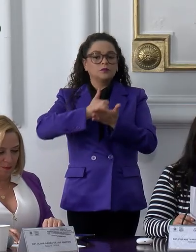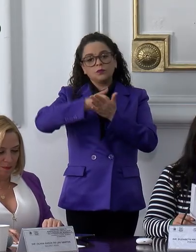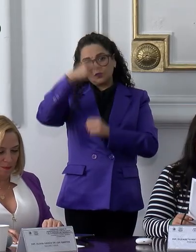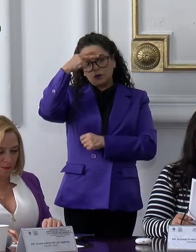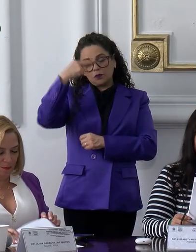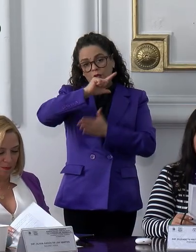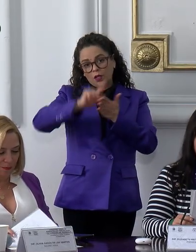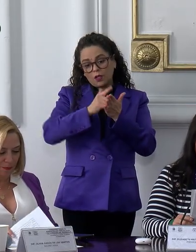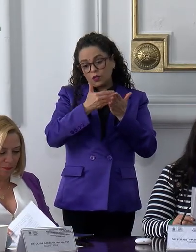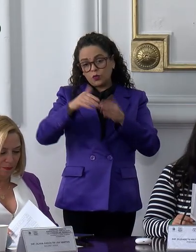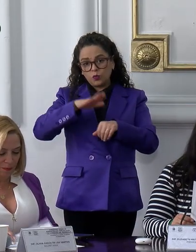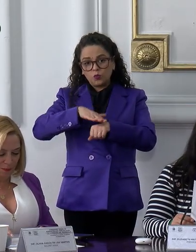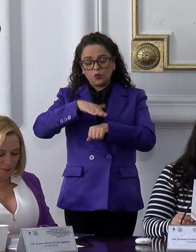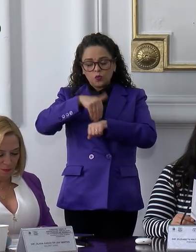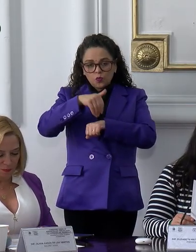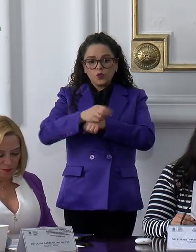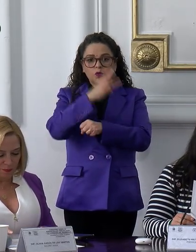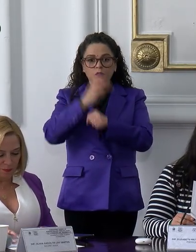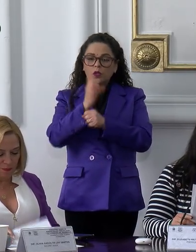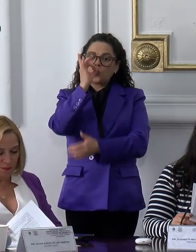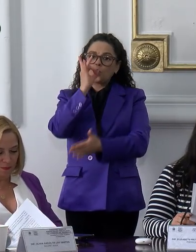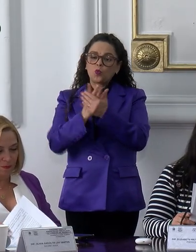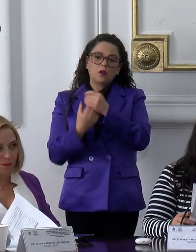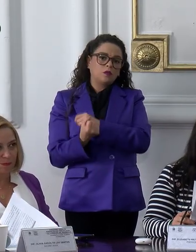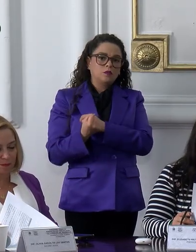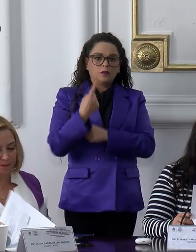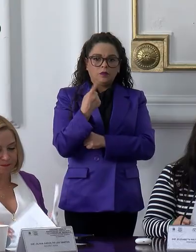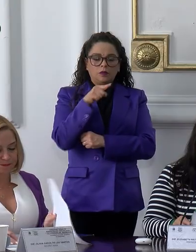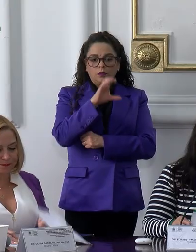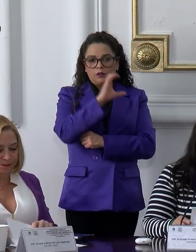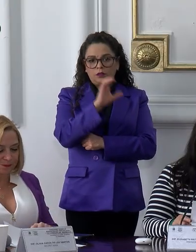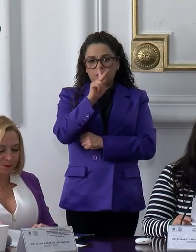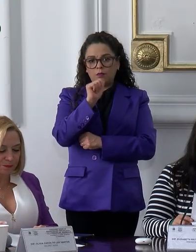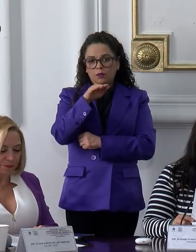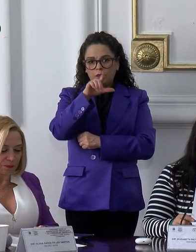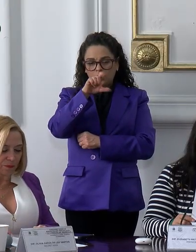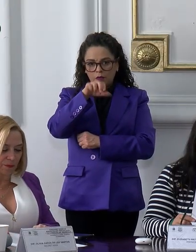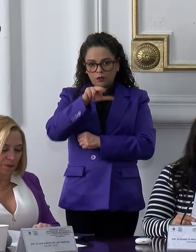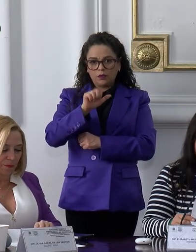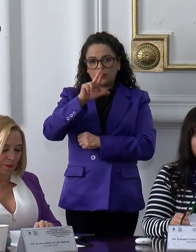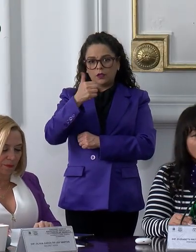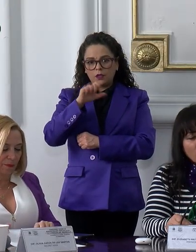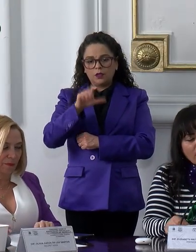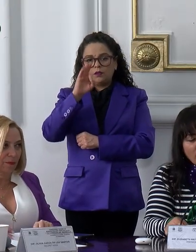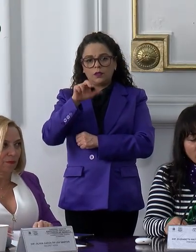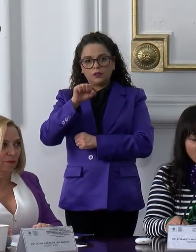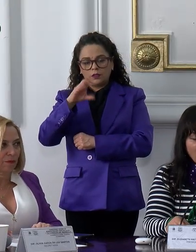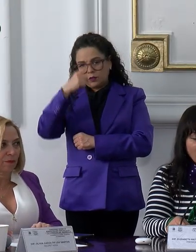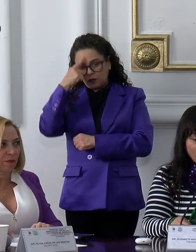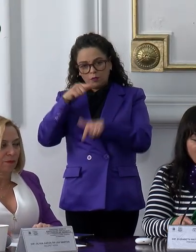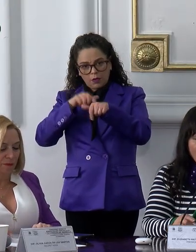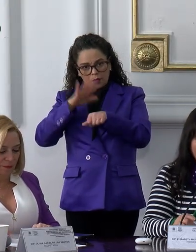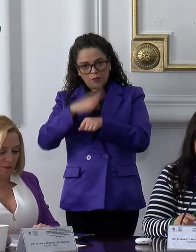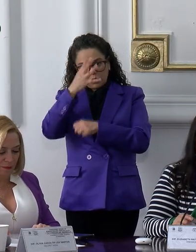legislatura, decreta: único, se ratifica el C. Pamplona Rangel Francisco para integrar por un periodo de 4 años el Consejo de Evaluación